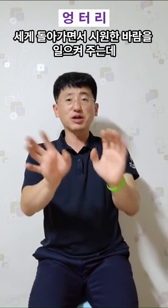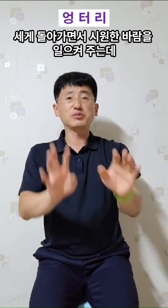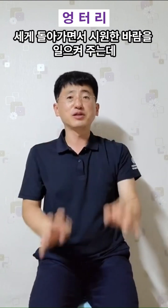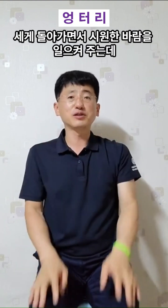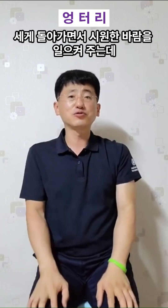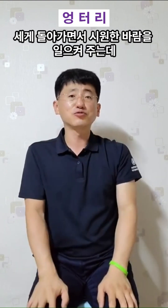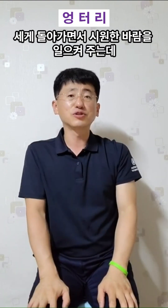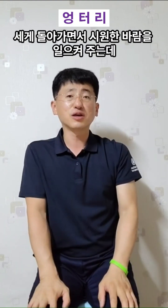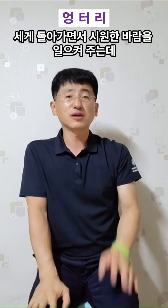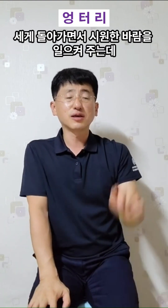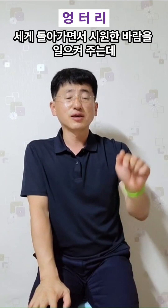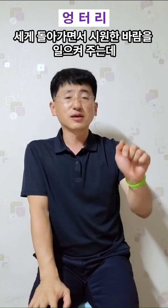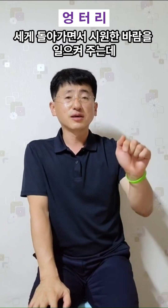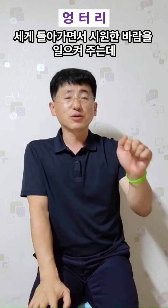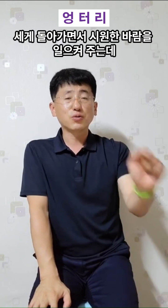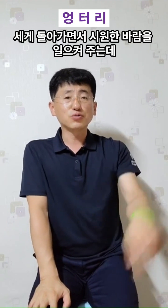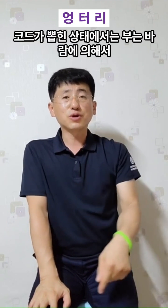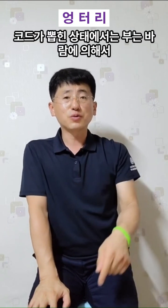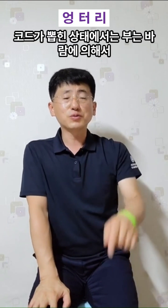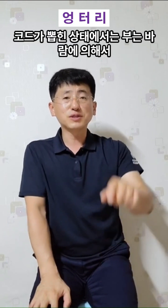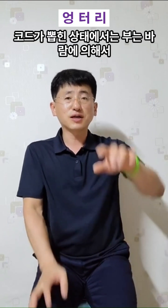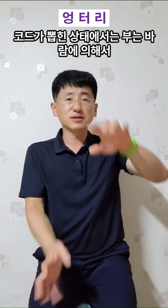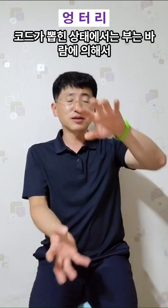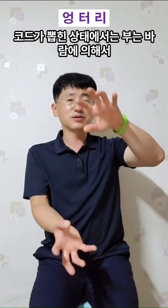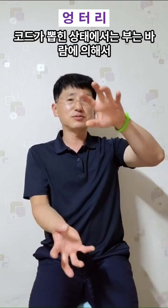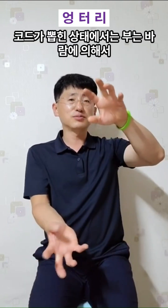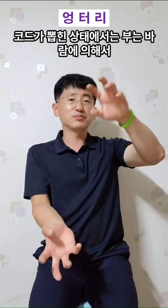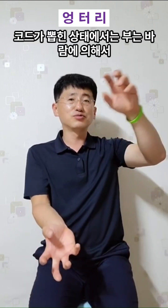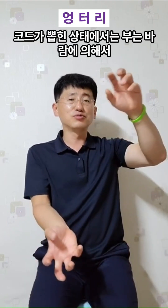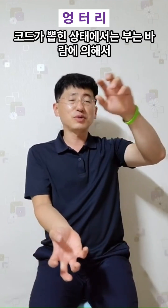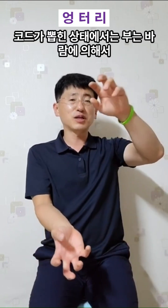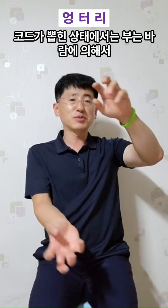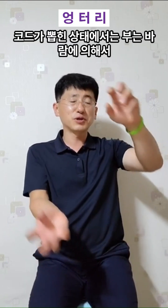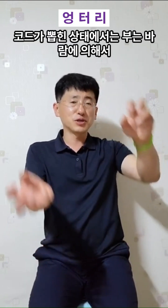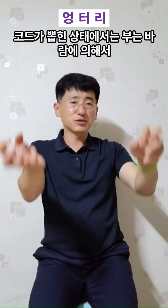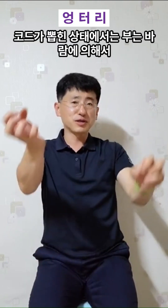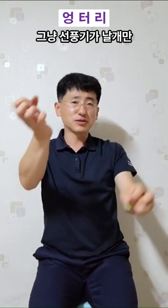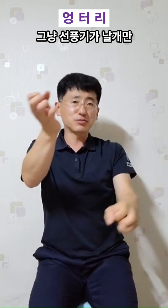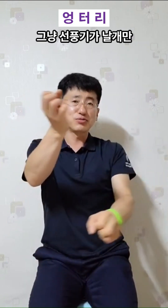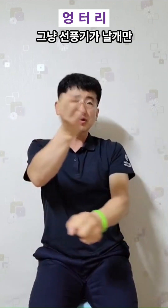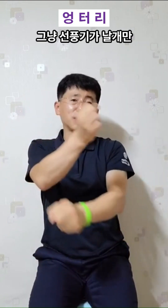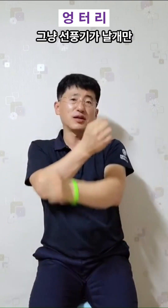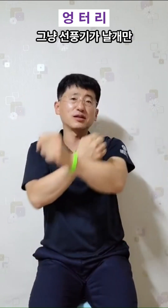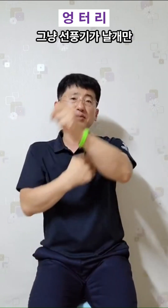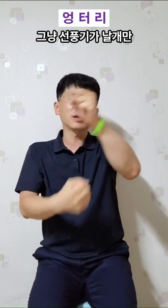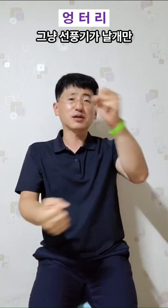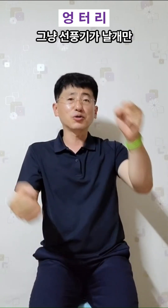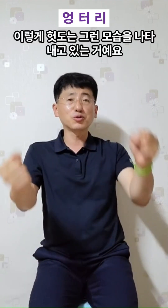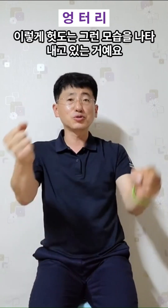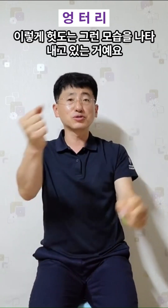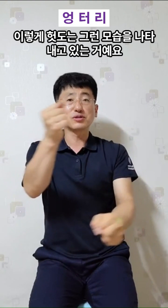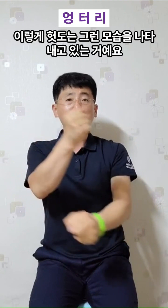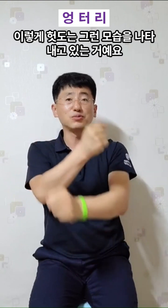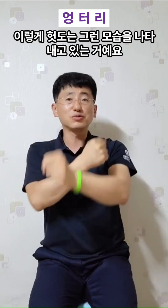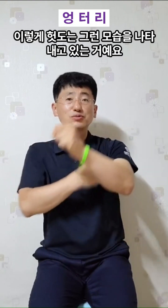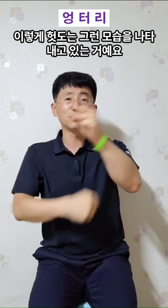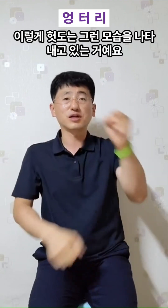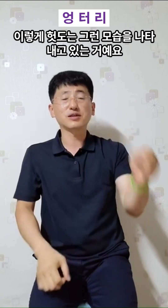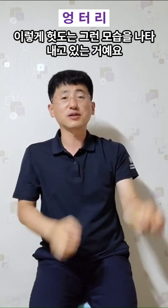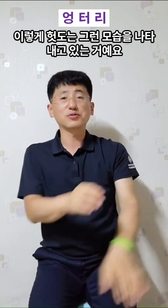바람을 일으켜주는데 코드가 뽑힌 상태에서는 부는 바람에 의해서 그냥 선풍기가 날개만 이렇게 헛도는 그런 모습을 나타내고